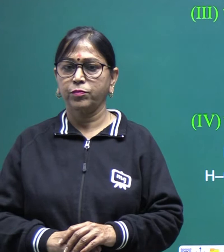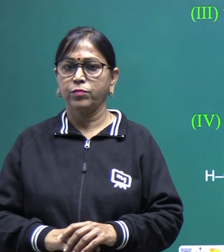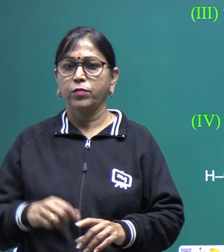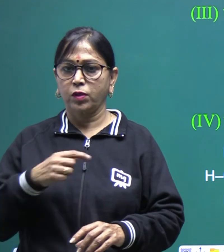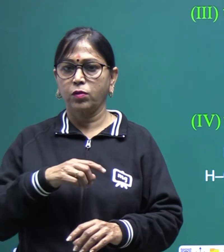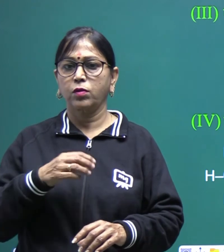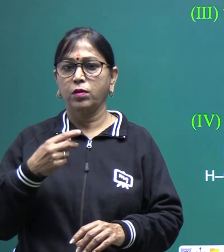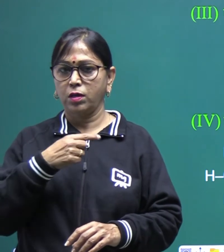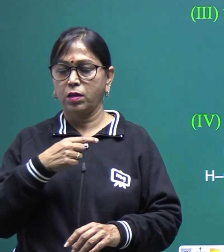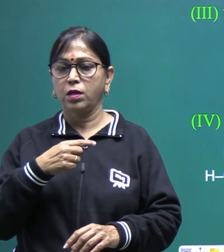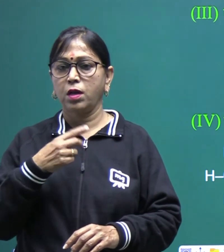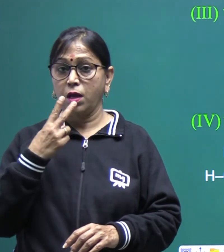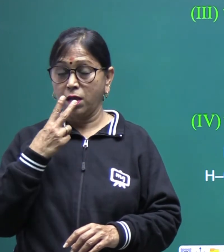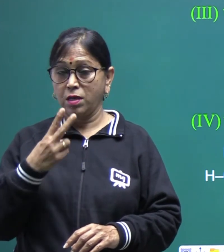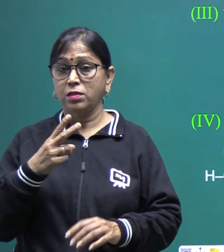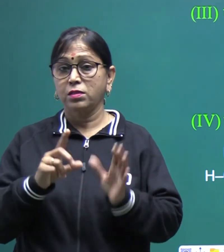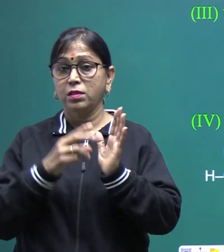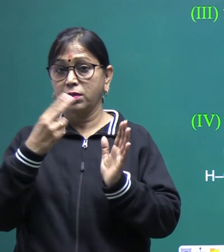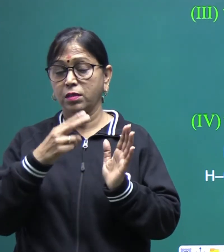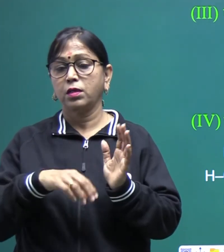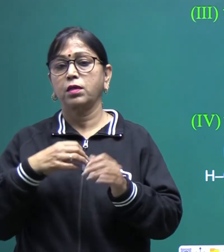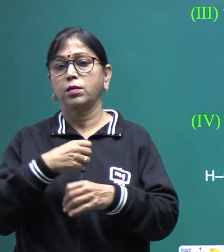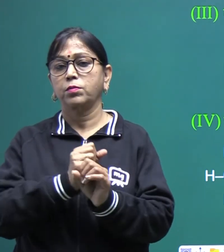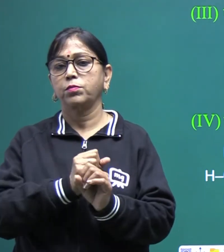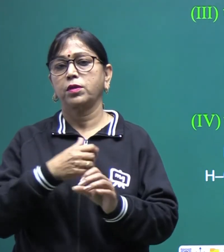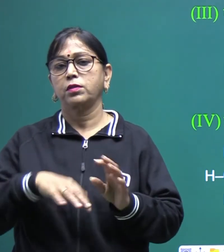संरचना बनाते हैं।